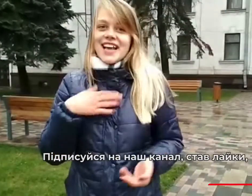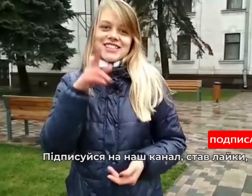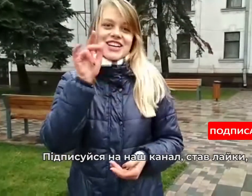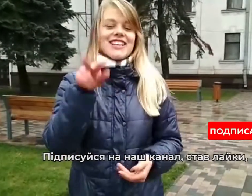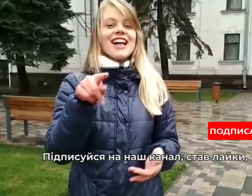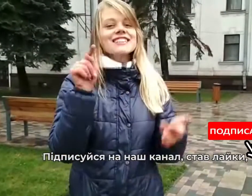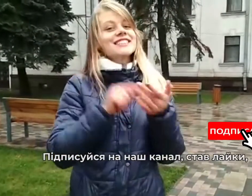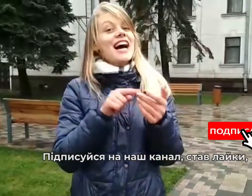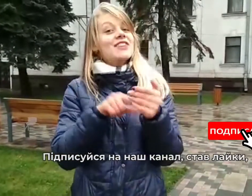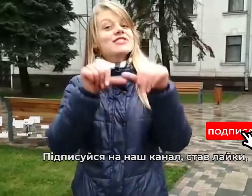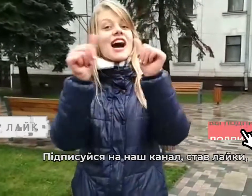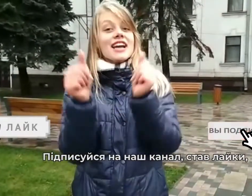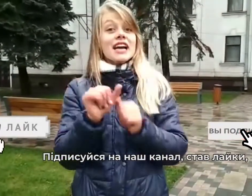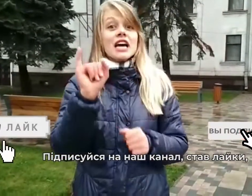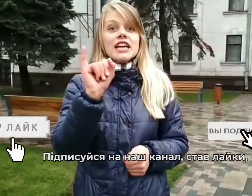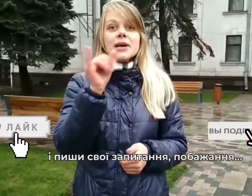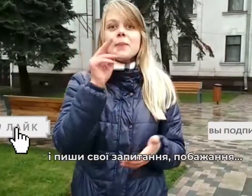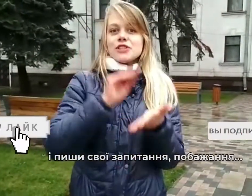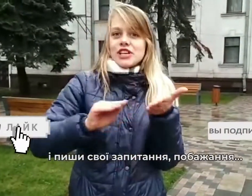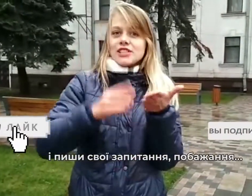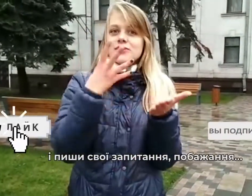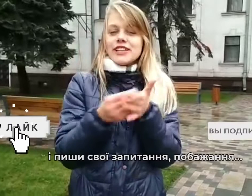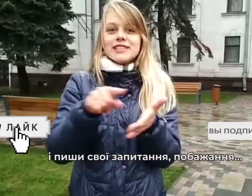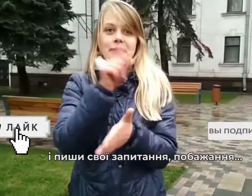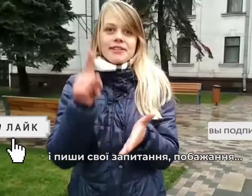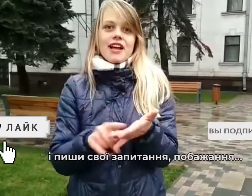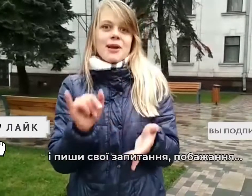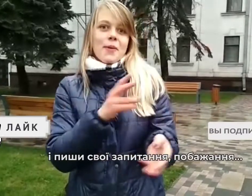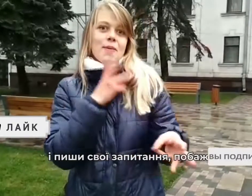наш канал, став лайки і пиши свої запитання,